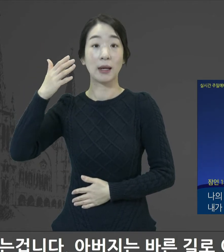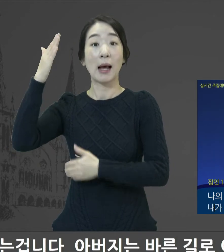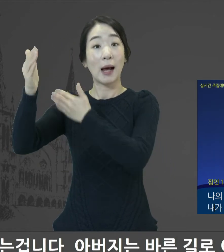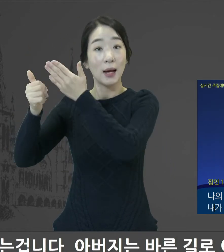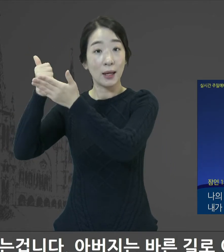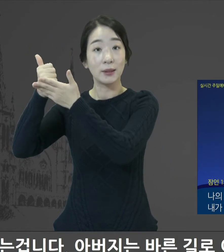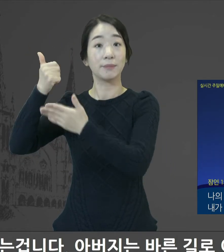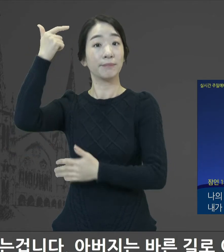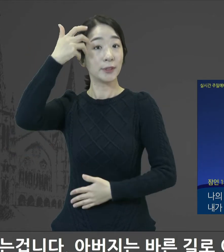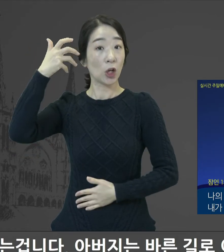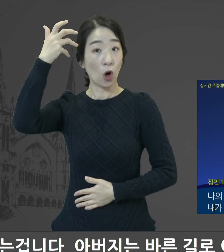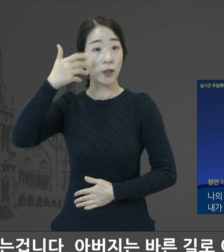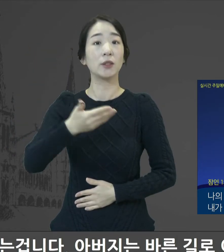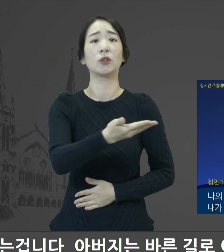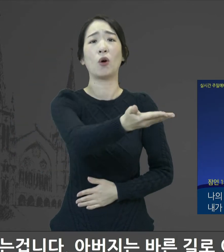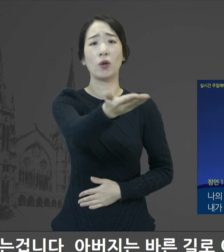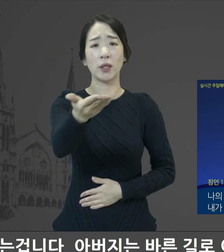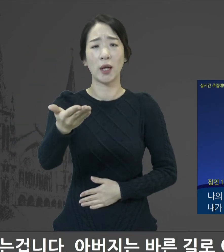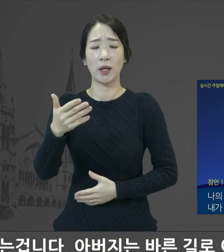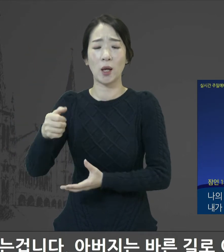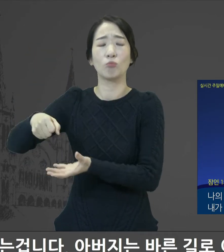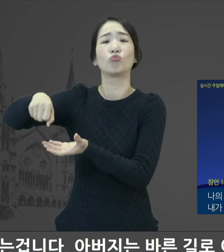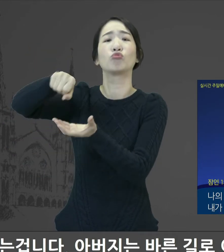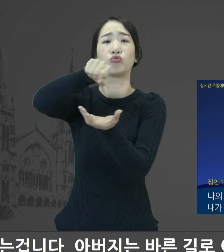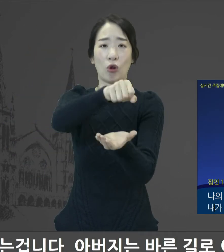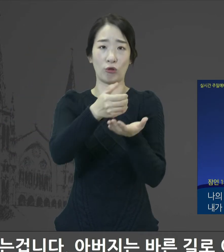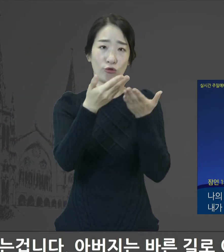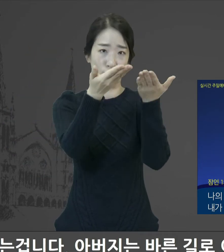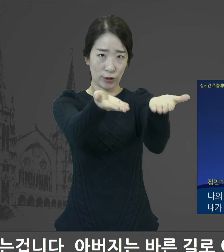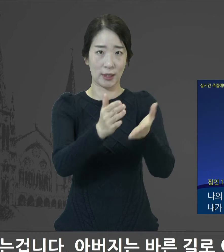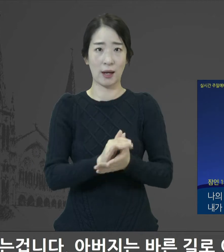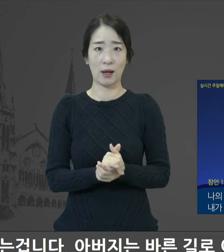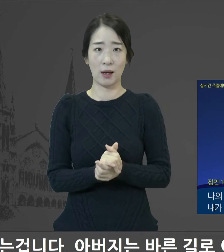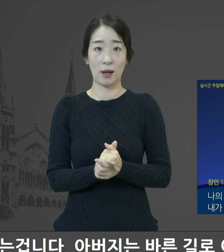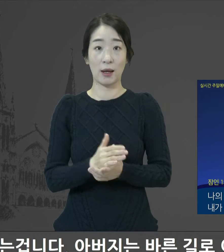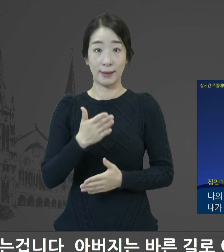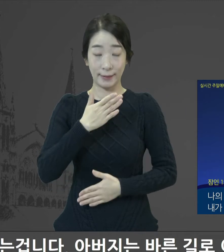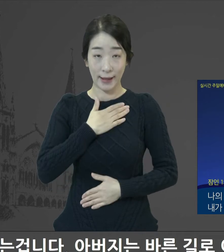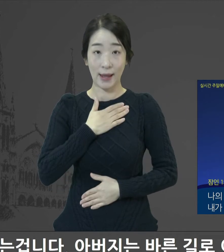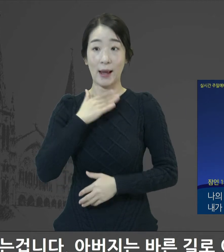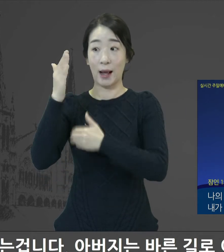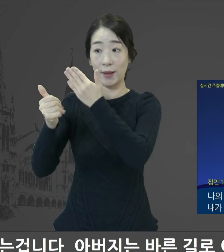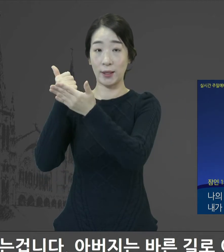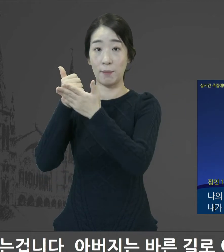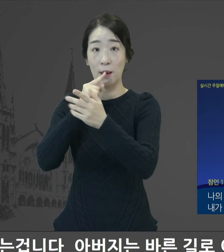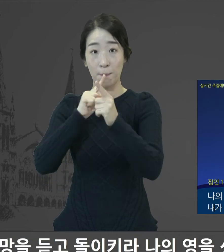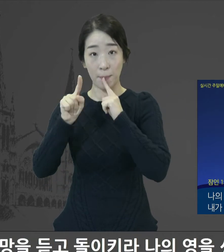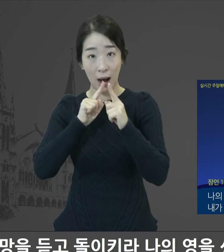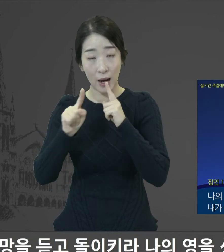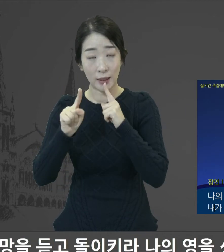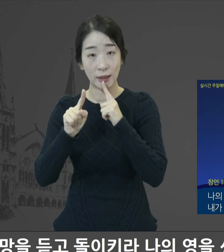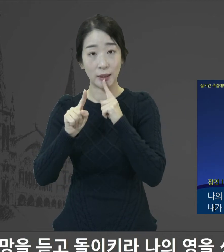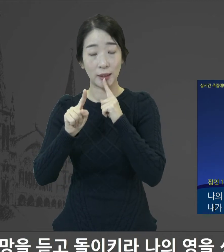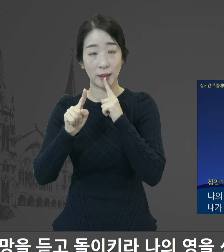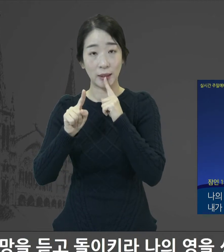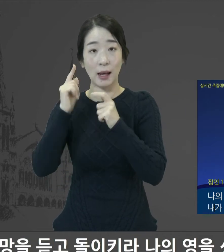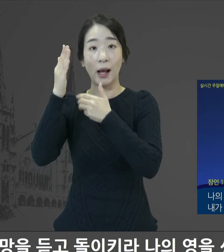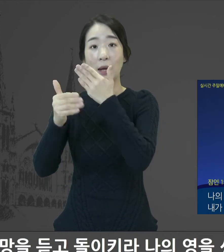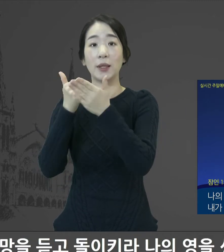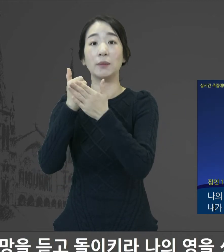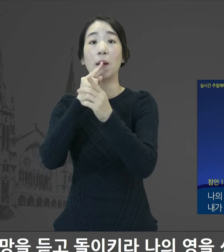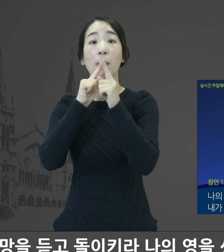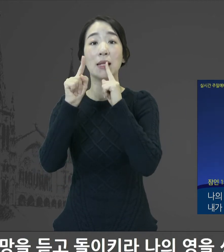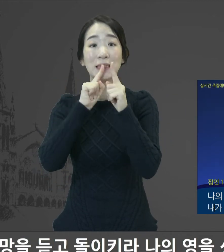영을 너희에게 부어주리라. 내 말을, 말씀